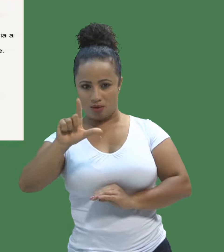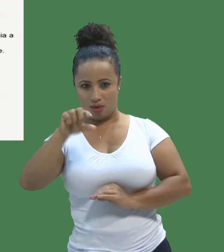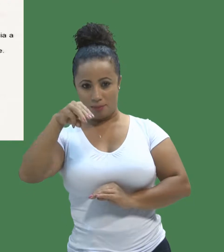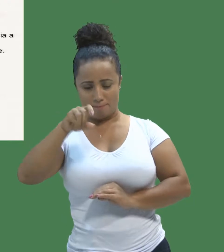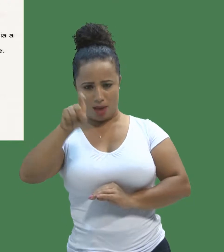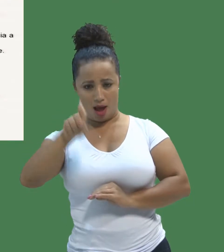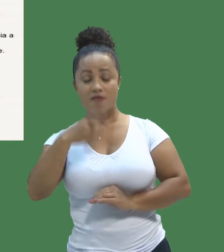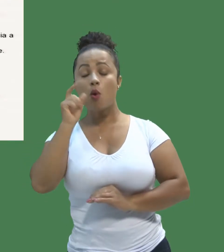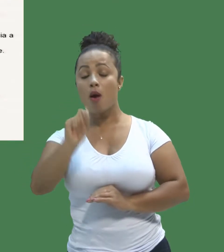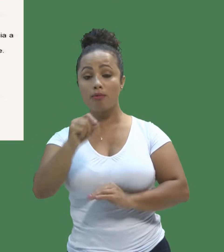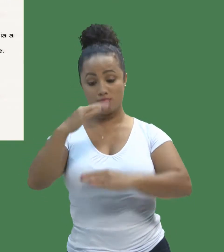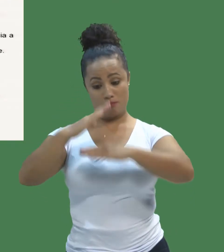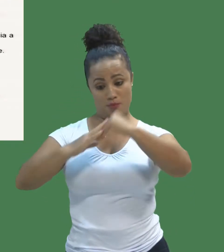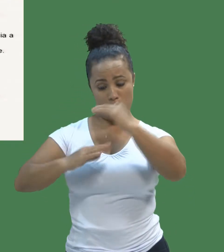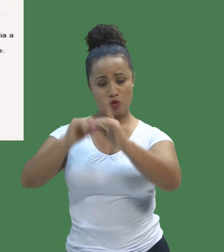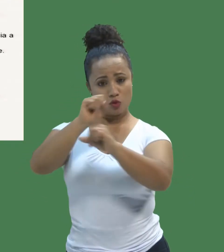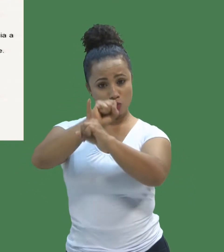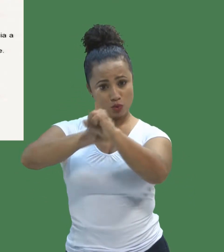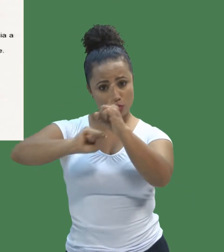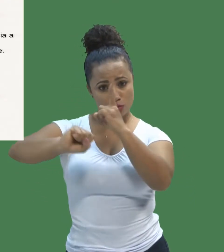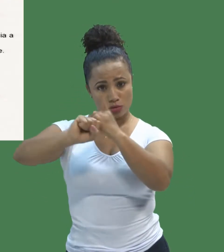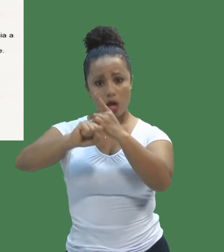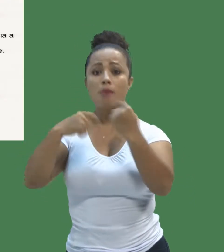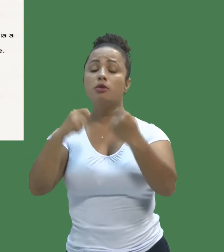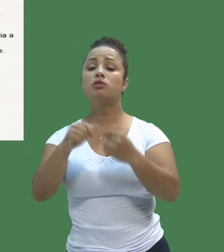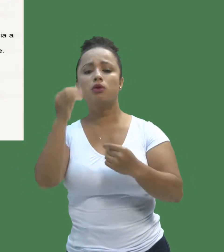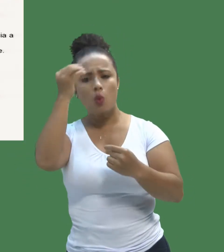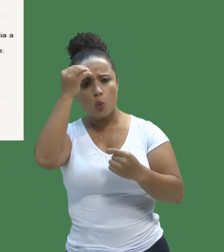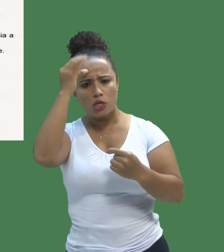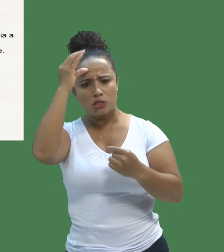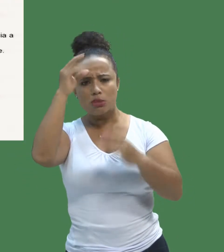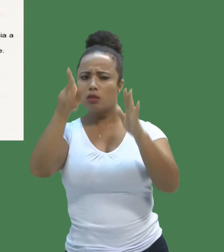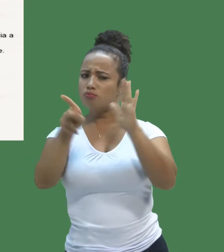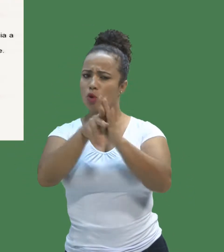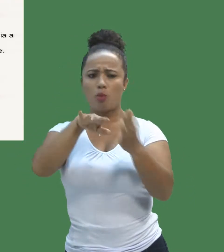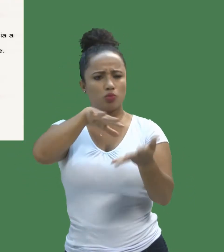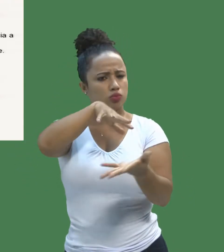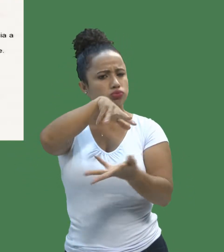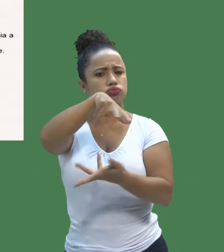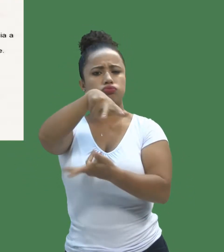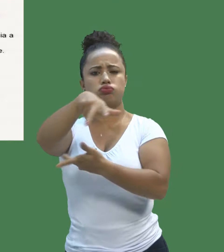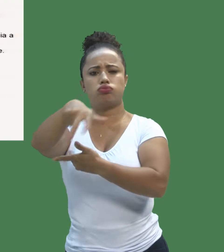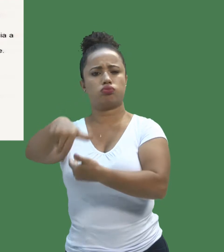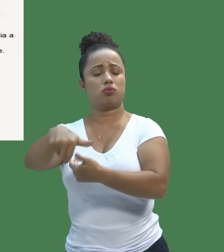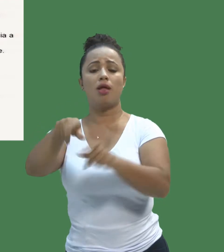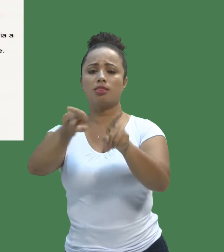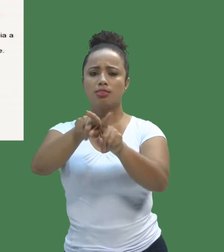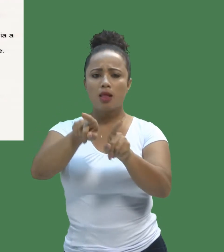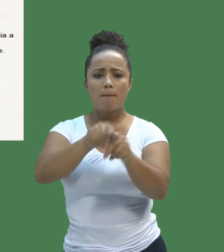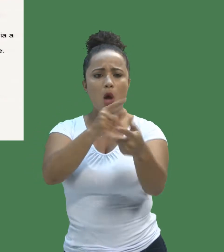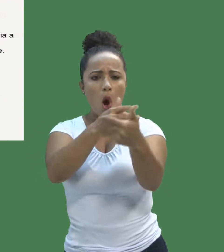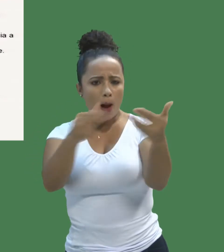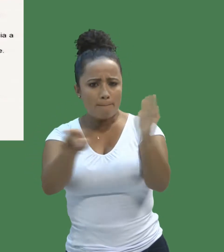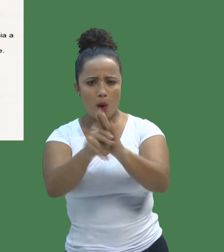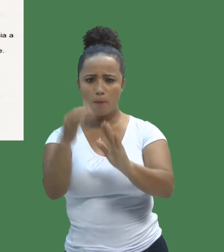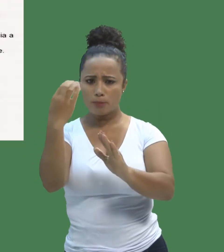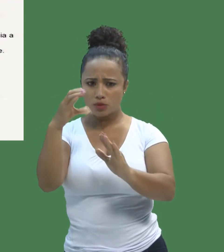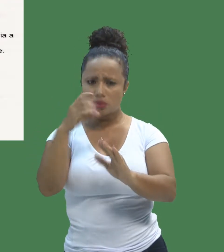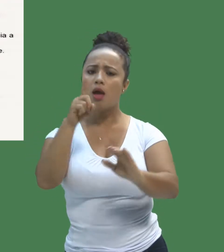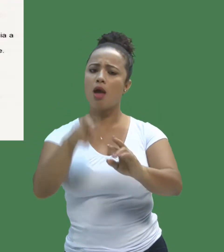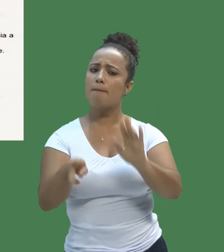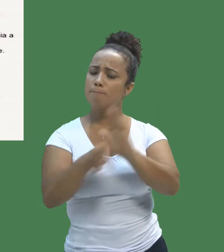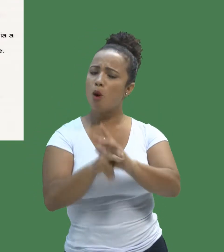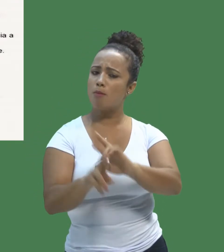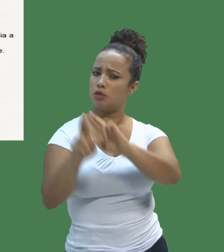da ciência a serviço de um papel político crítico em relação ao capitalismo e que